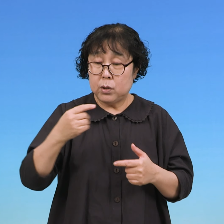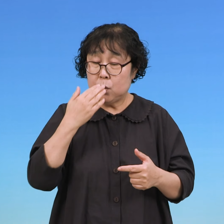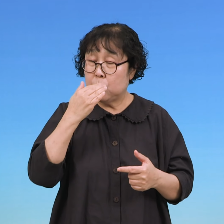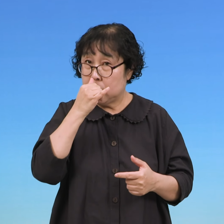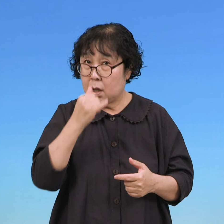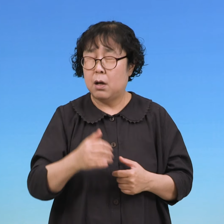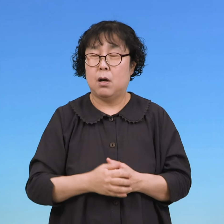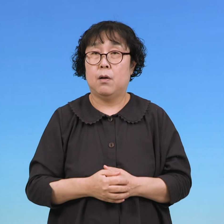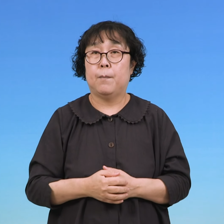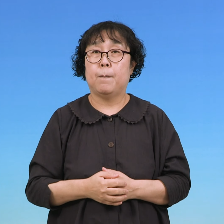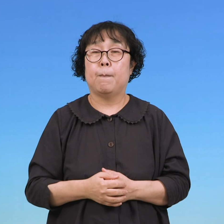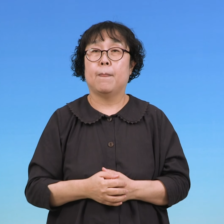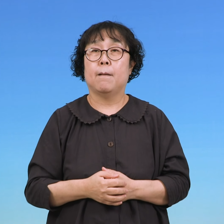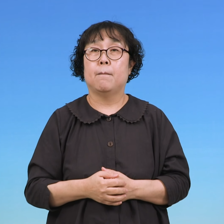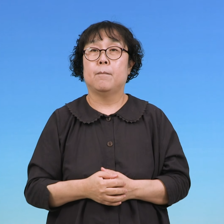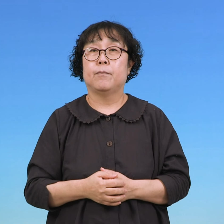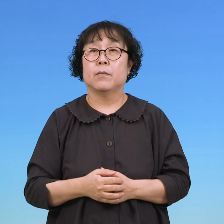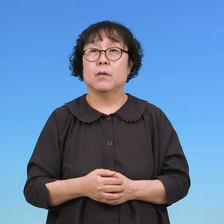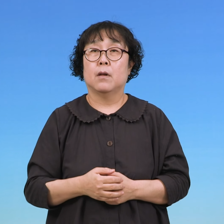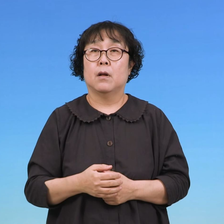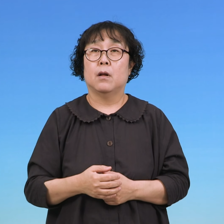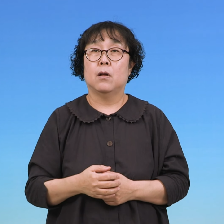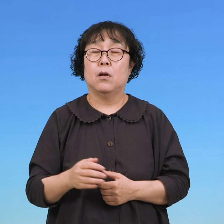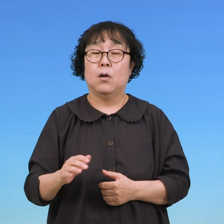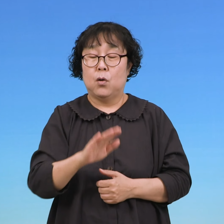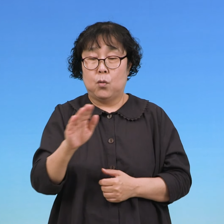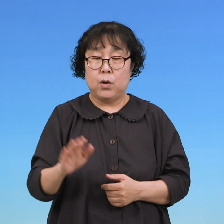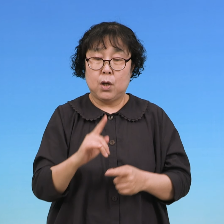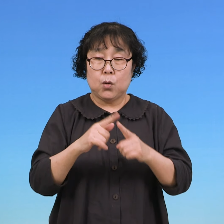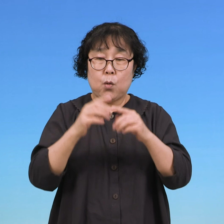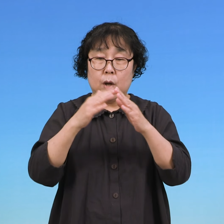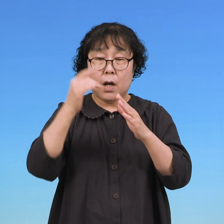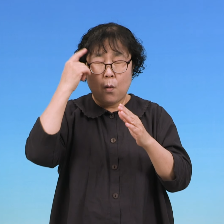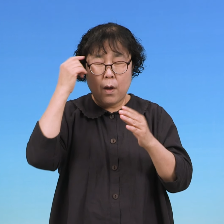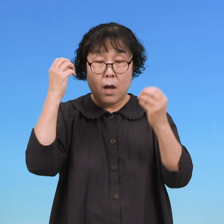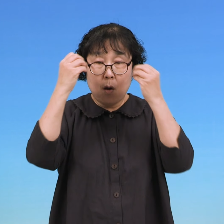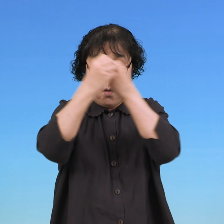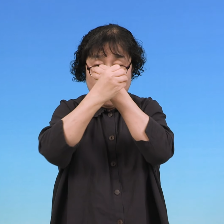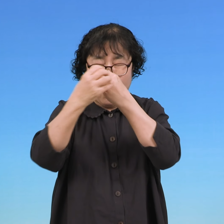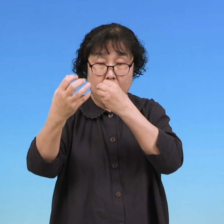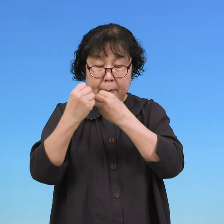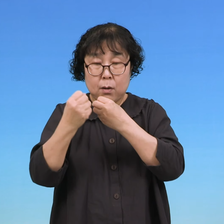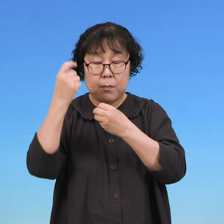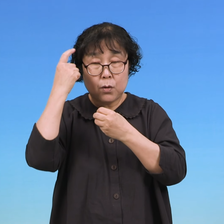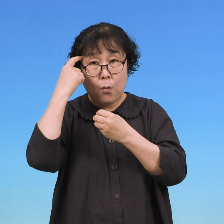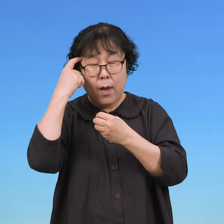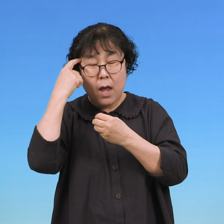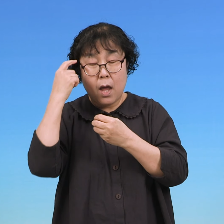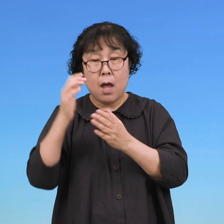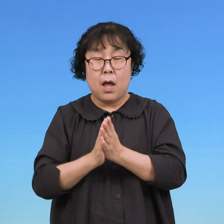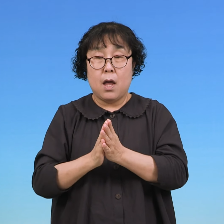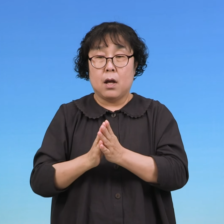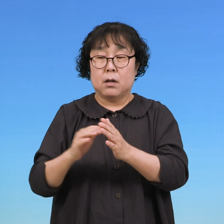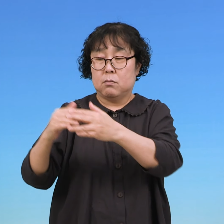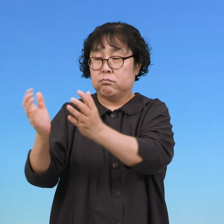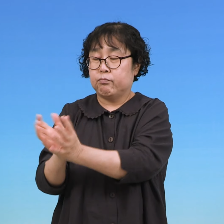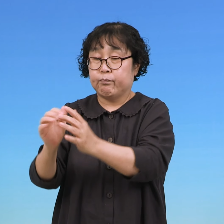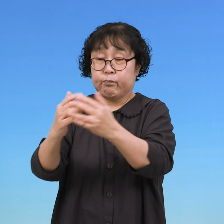거거든요. 그러면 우리 교회 이런 오해를 받아가면서 왜 정기적으로